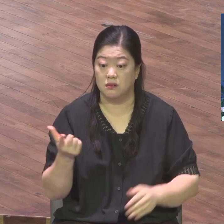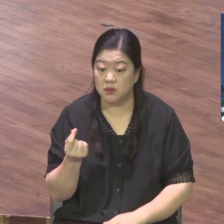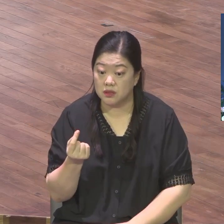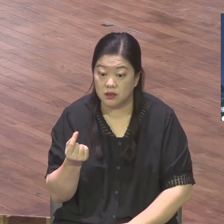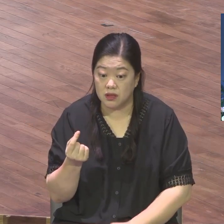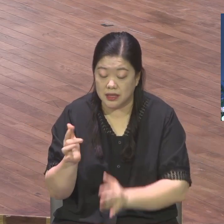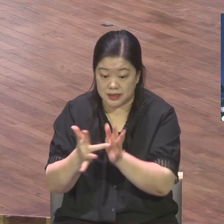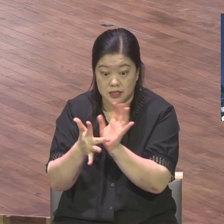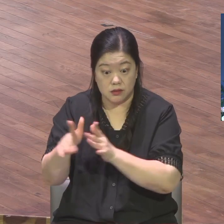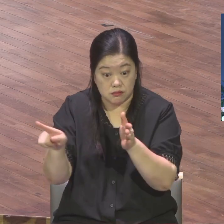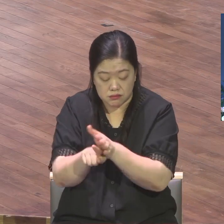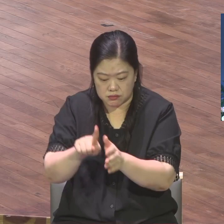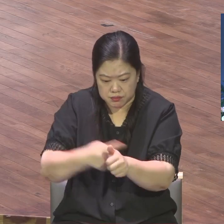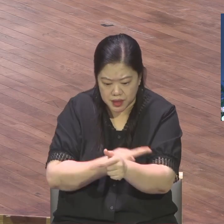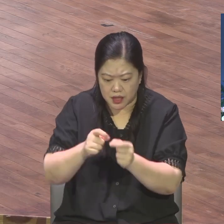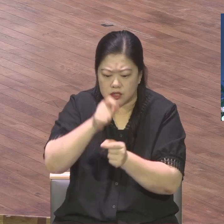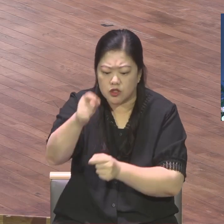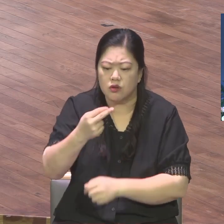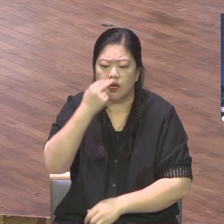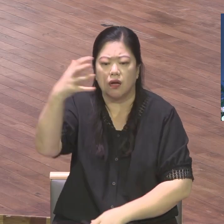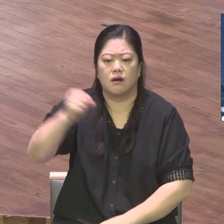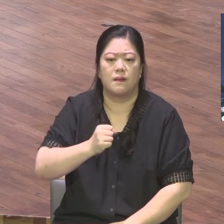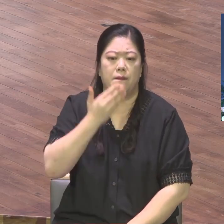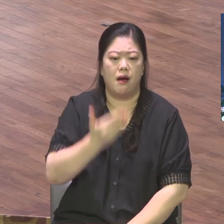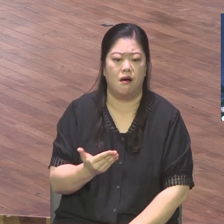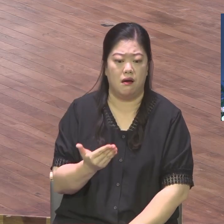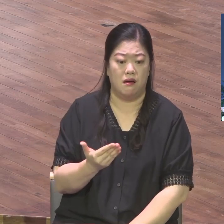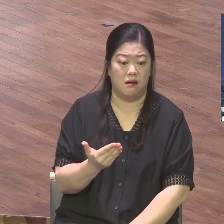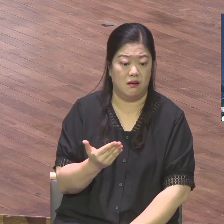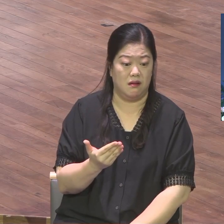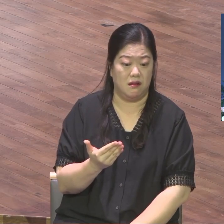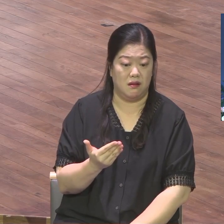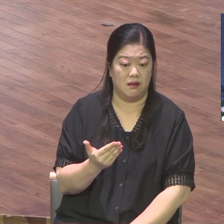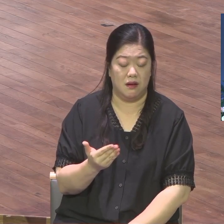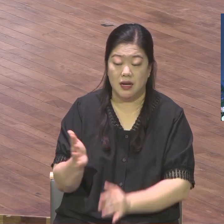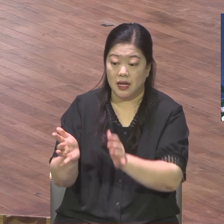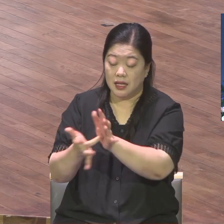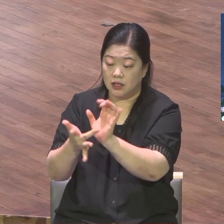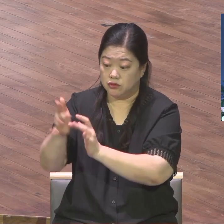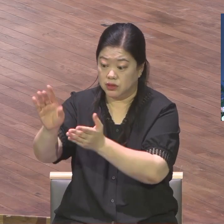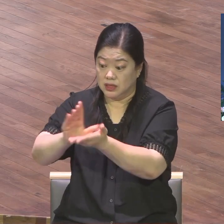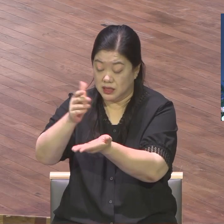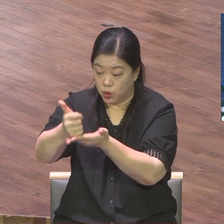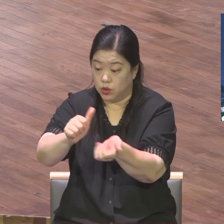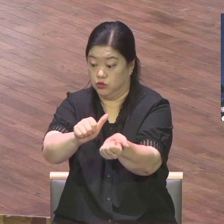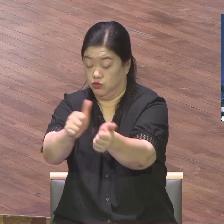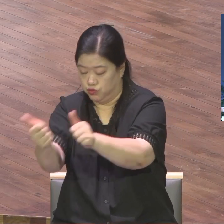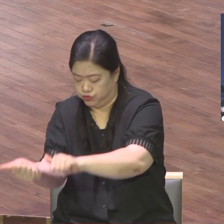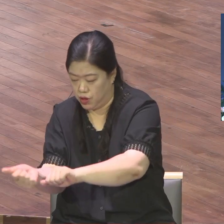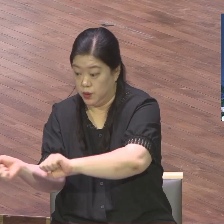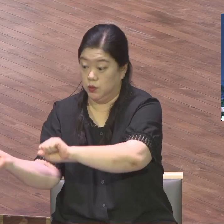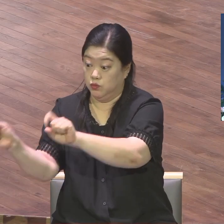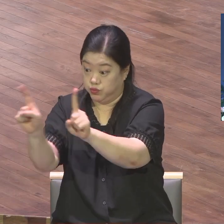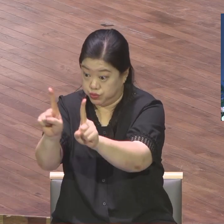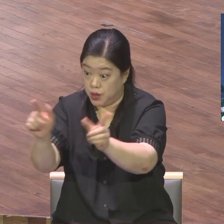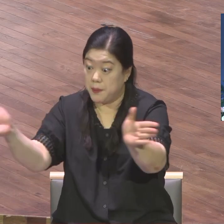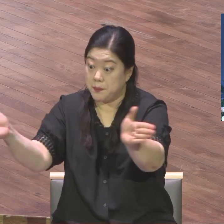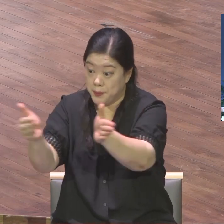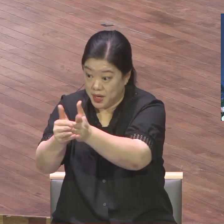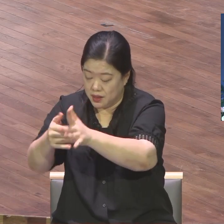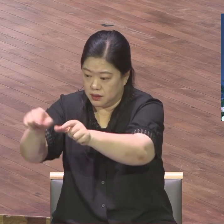영생한다는 겁니다. 예수 그리스도의 부활이 있었기 때문에 우리에게 영생이 주어졌기